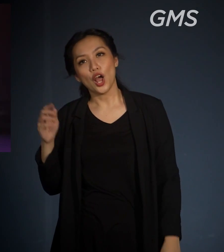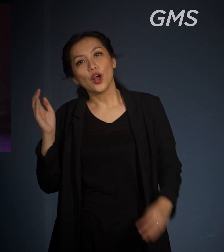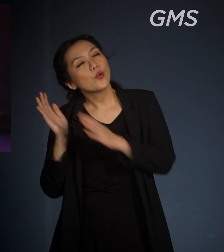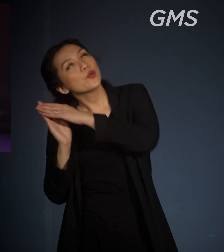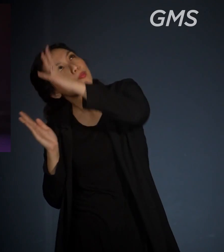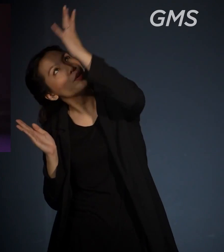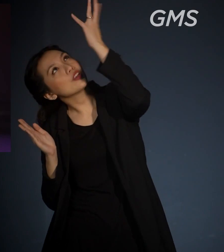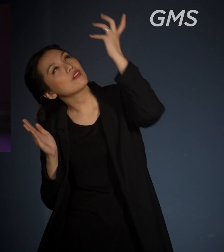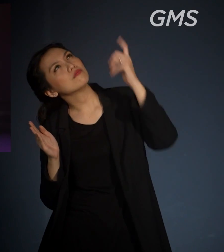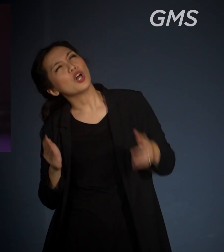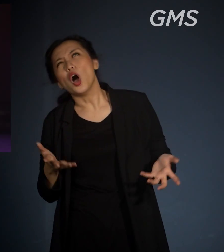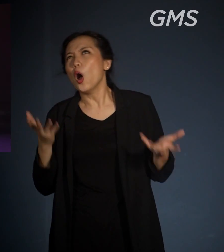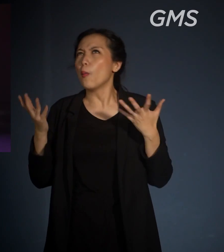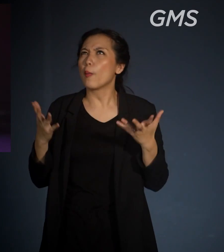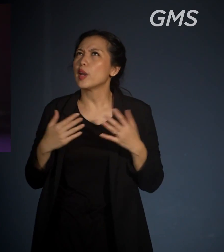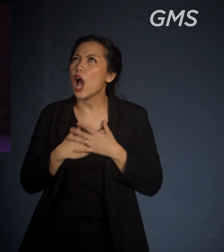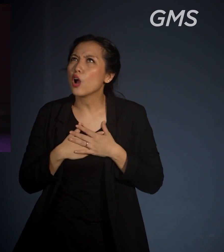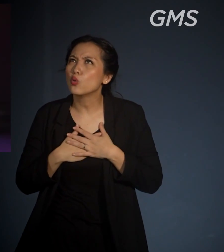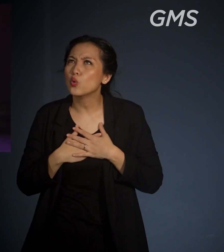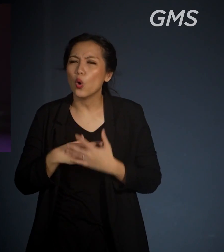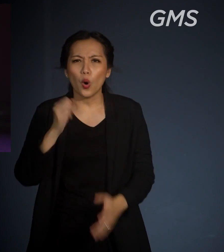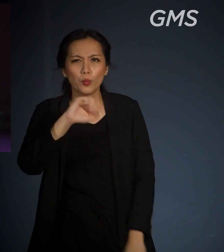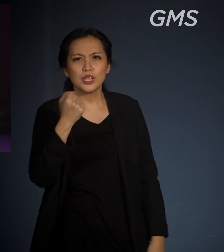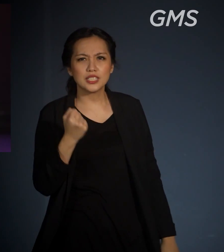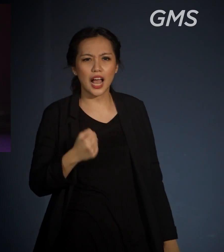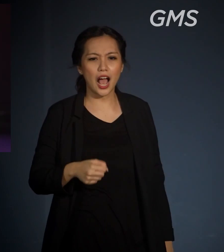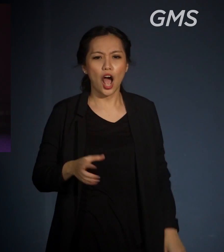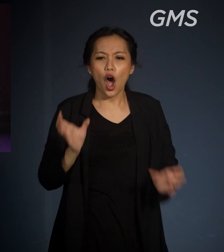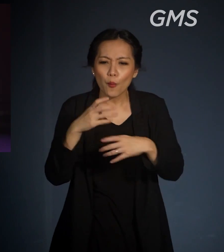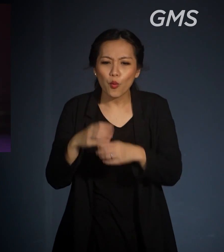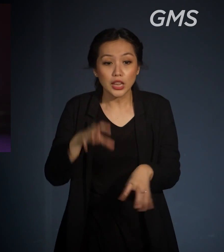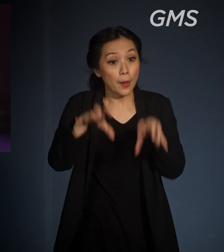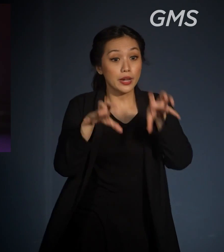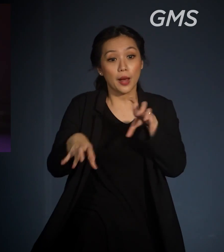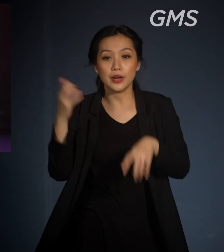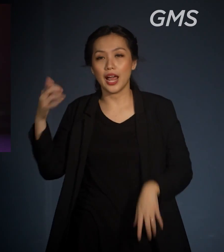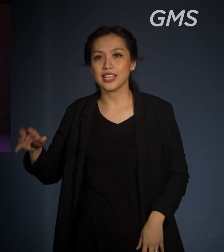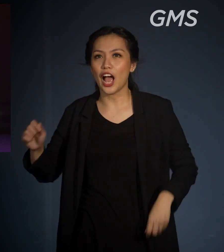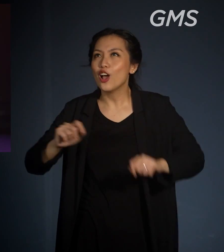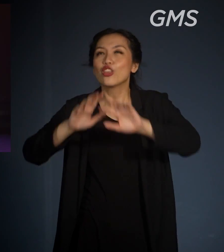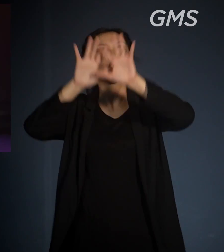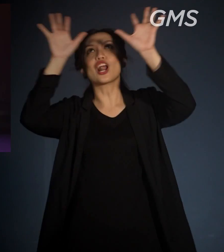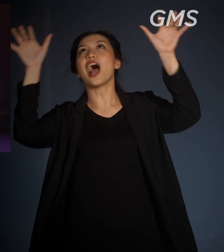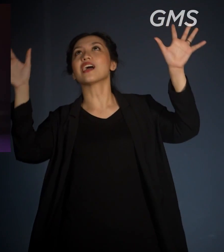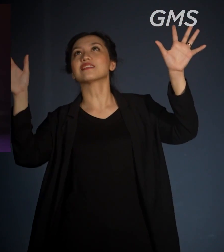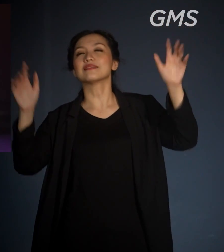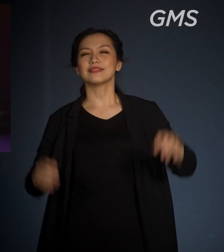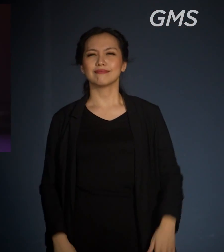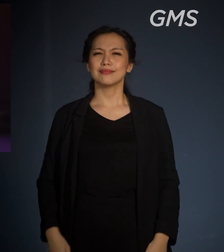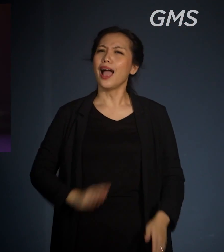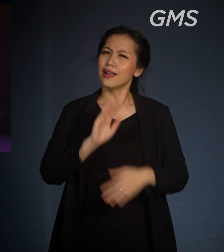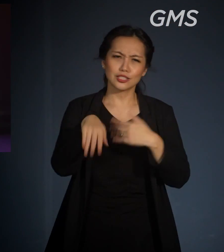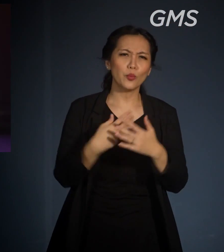bisa ciptakan benda-benda yang bisa menerangi. Segala sesuatu yang ada dimulai dari